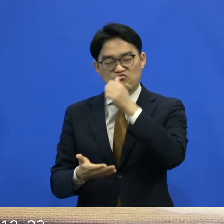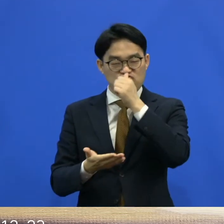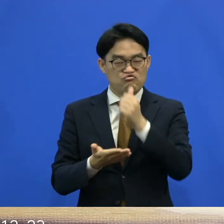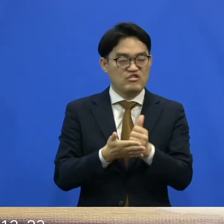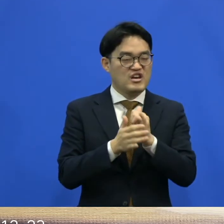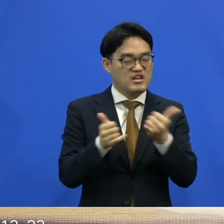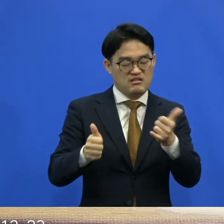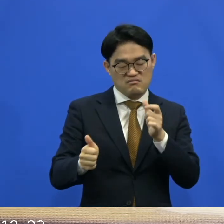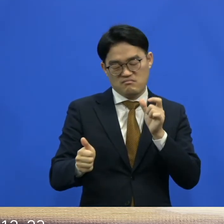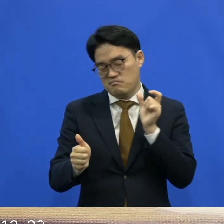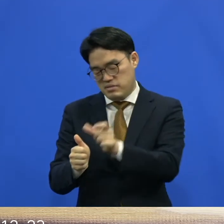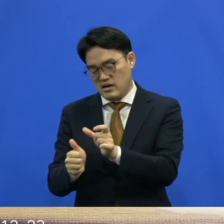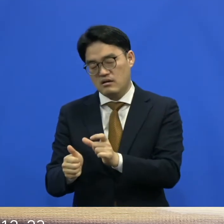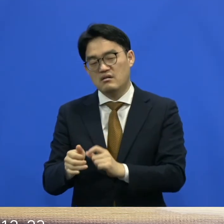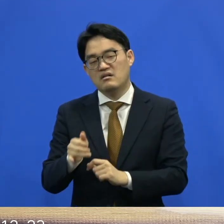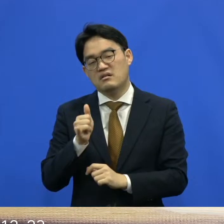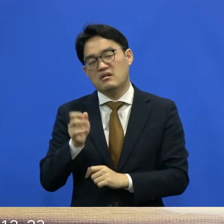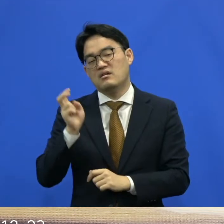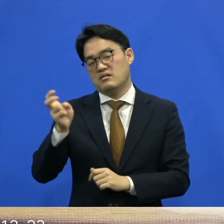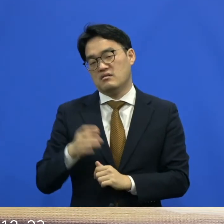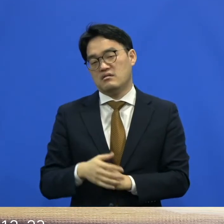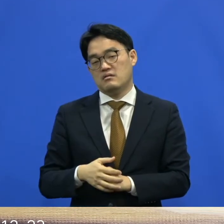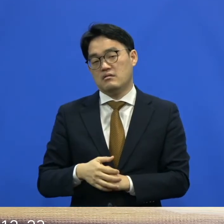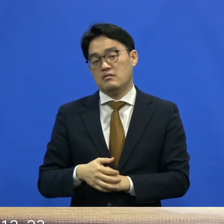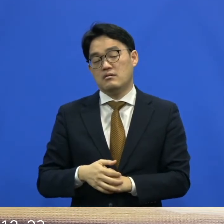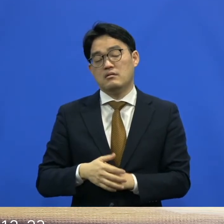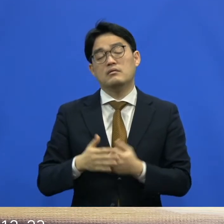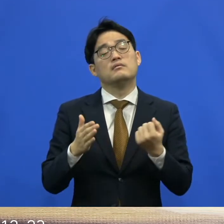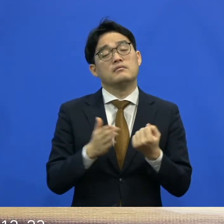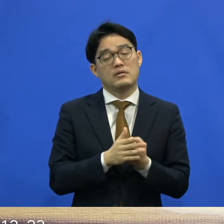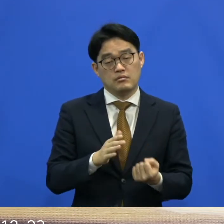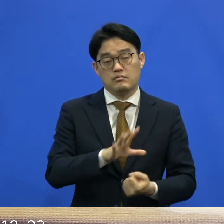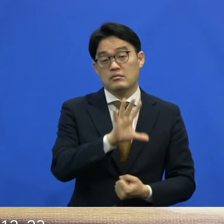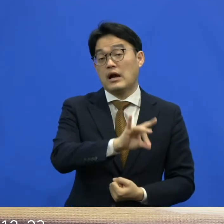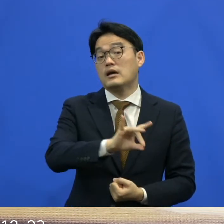그래서 여러분, 감옥 안에서 목을 매는 사람들이 종종 나와요.